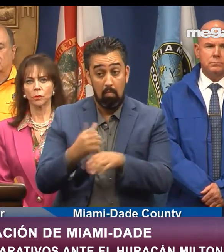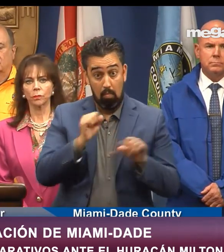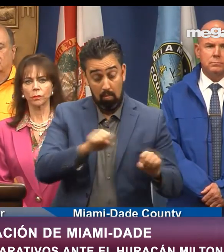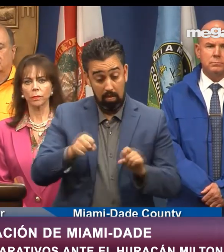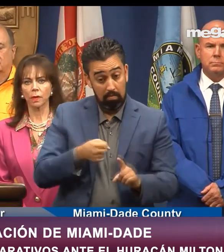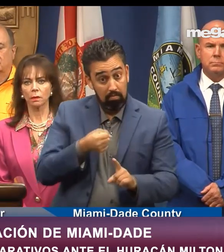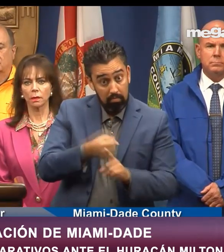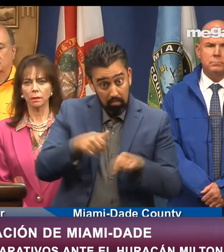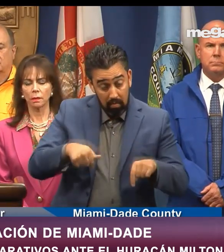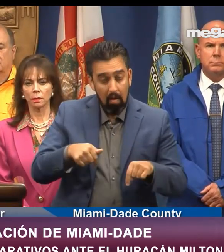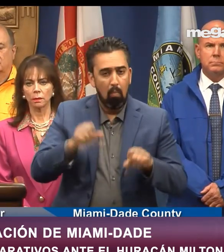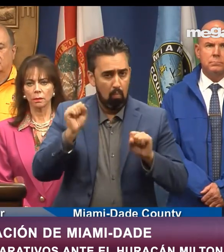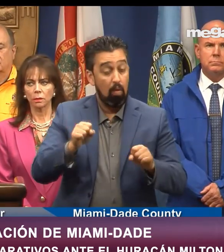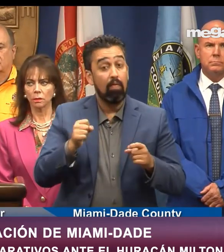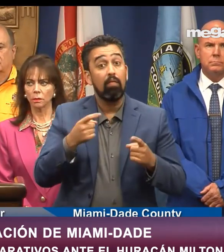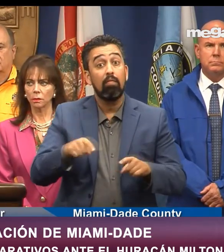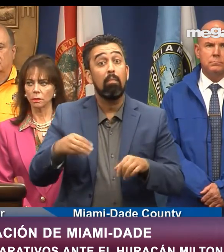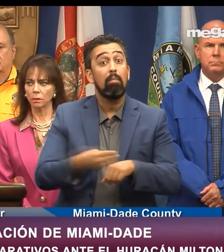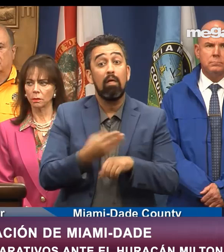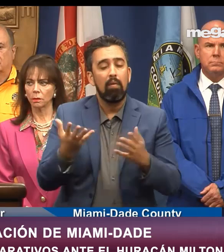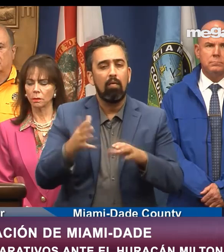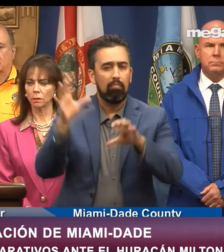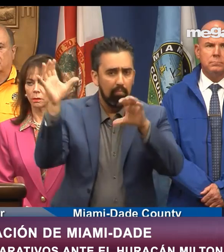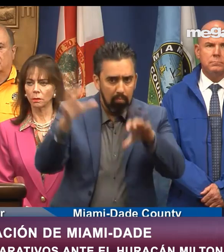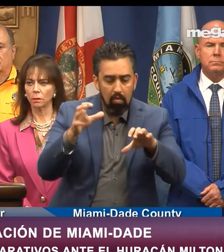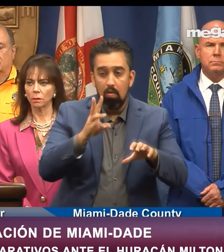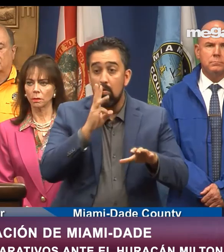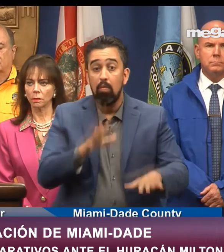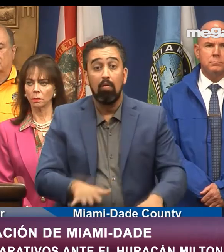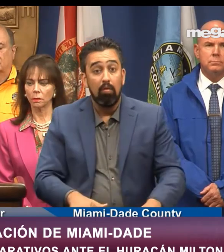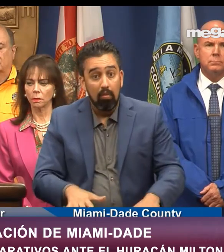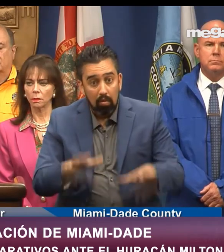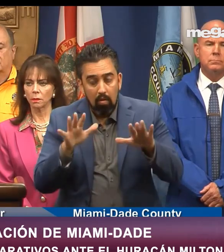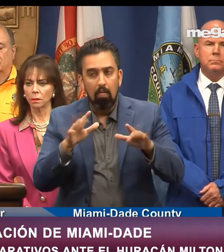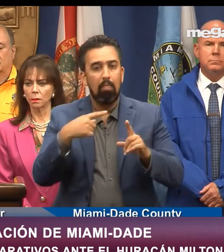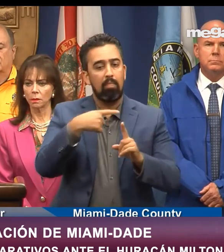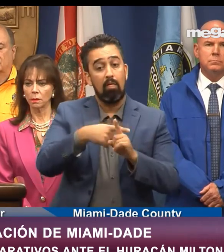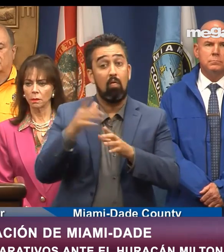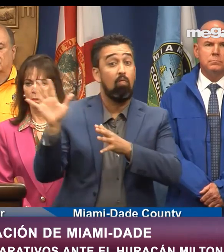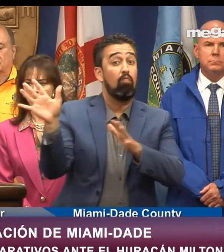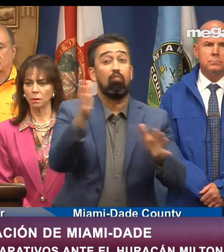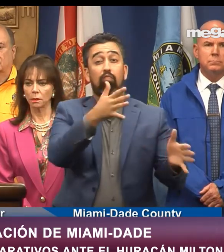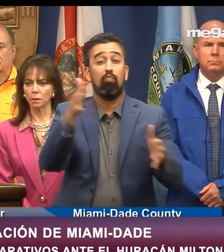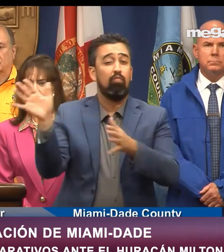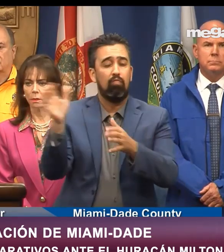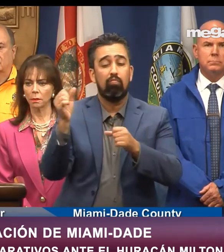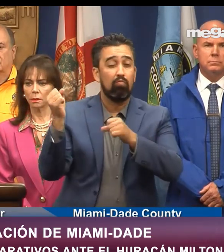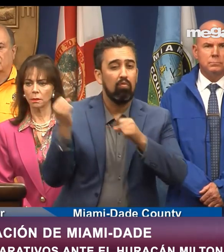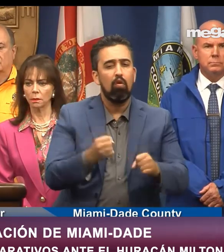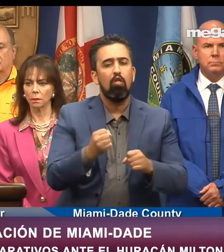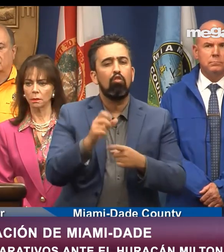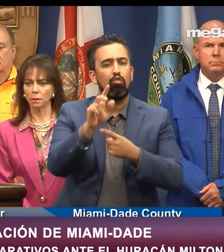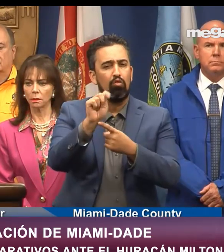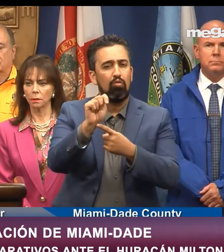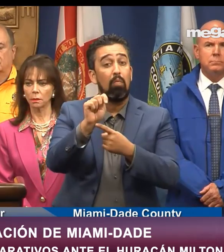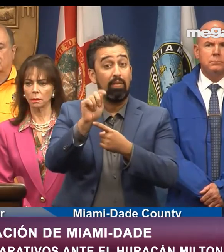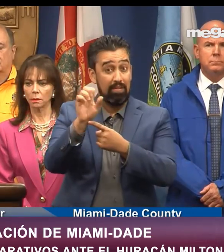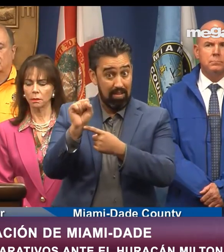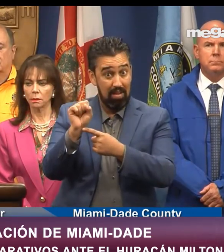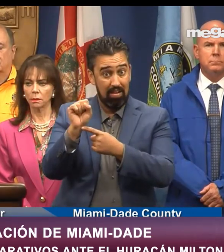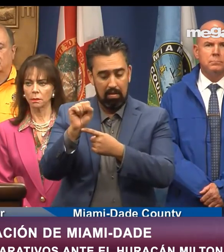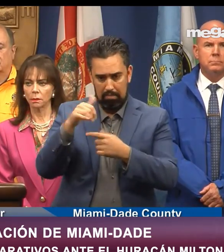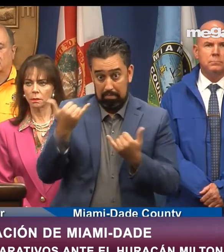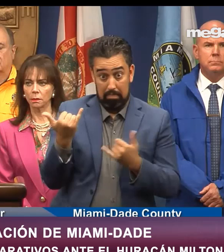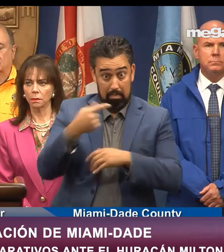Miami-Dade incluyen lluvia, inundaciones y posiblemente vientos de fuerza de tormenta tropical empezando